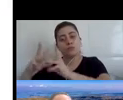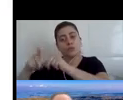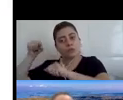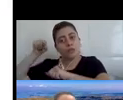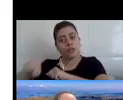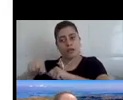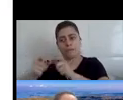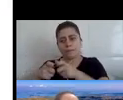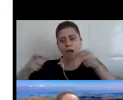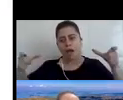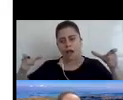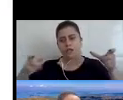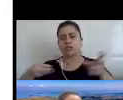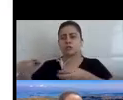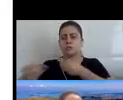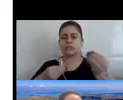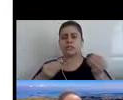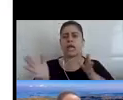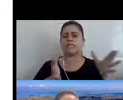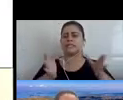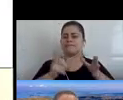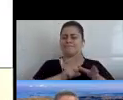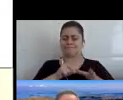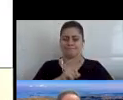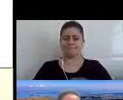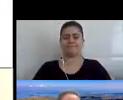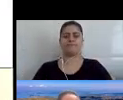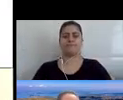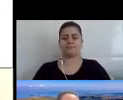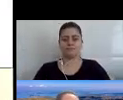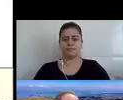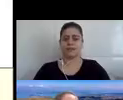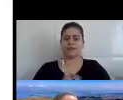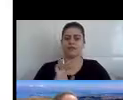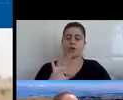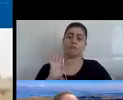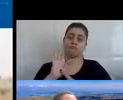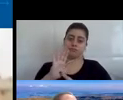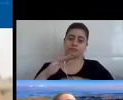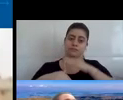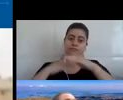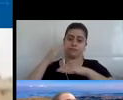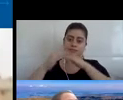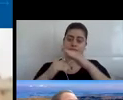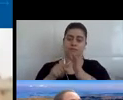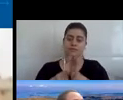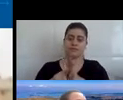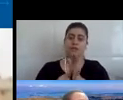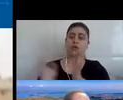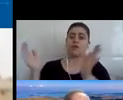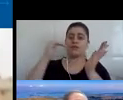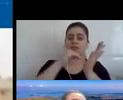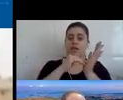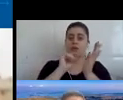Aqui é só para mostrar que também a gente está avançando com esse desenvolvimento, com esse resultado preliminar da pesquisa. E, por fim, a questão